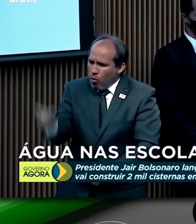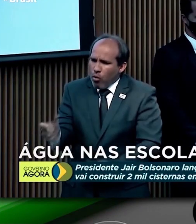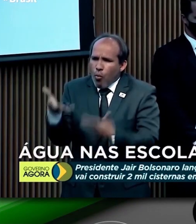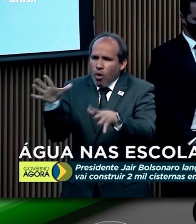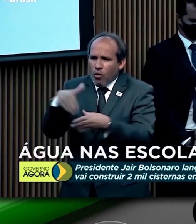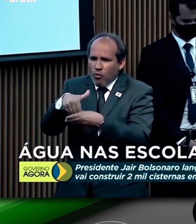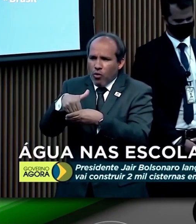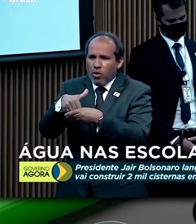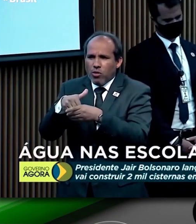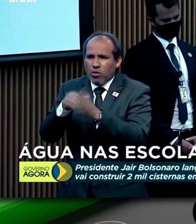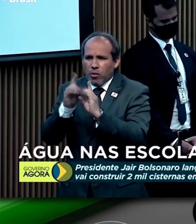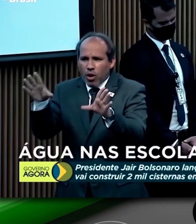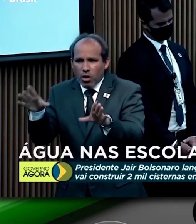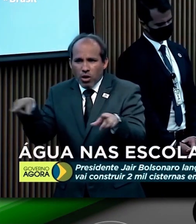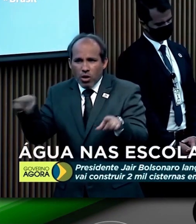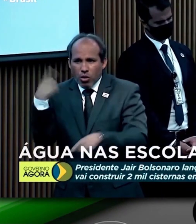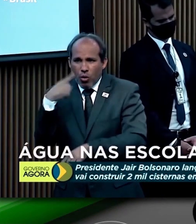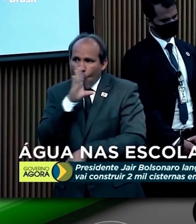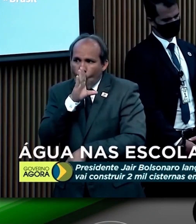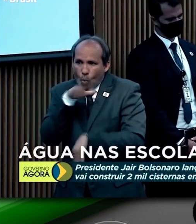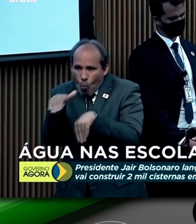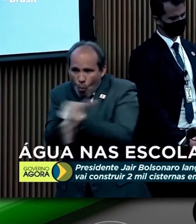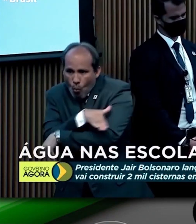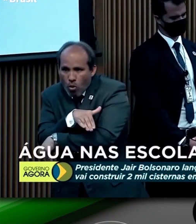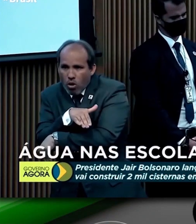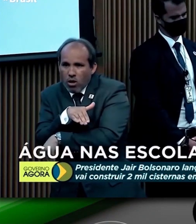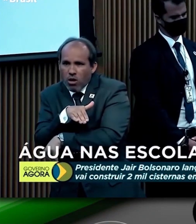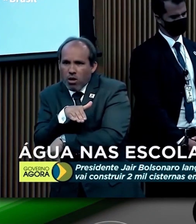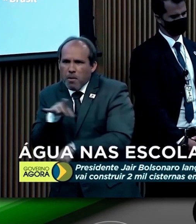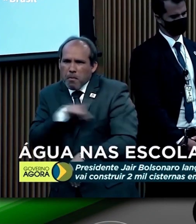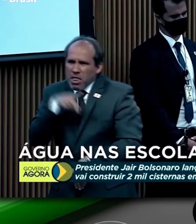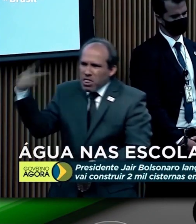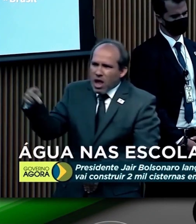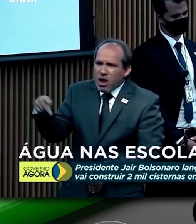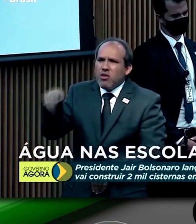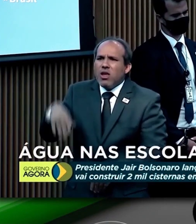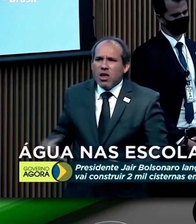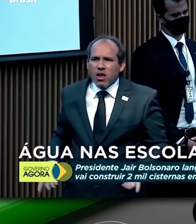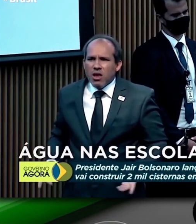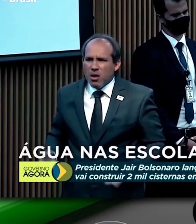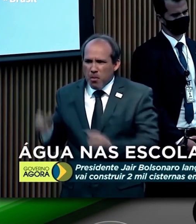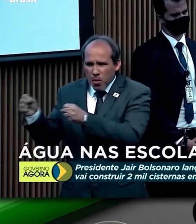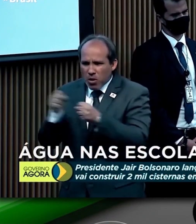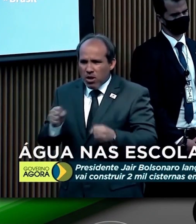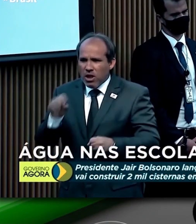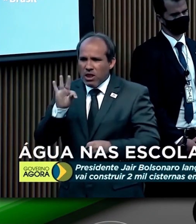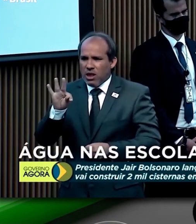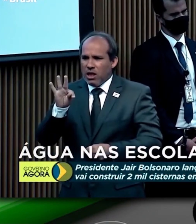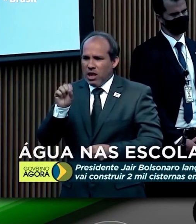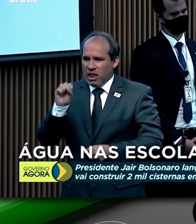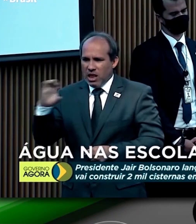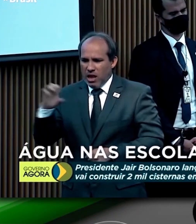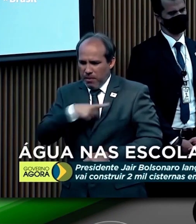voto democrático mas o que abaixar a cabeça tô com medo de quê Qual o poder do presente é esse aí para dentro do Parlamento